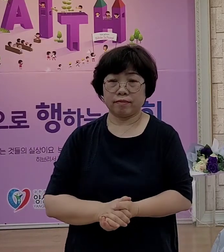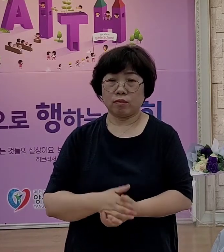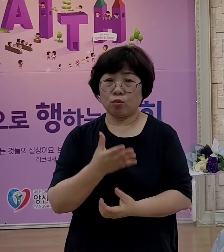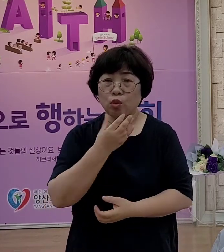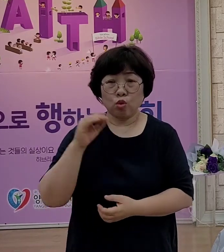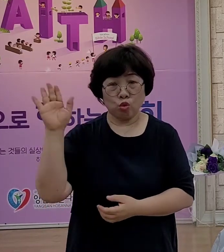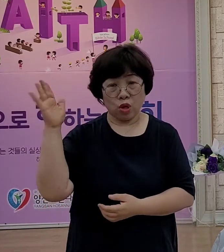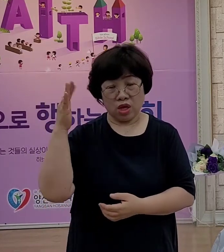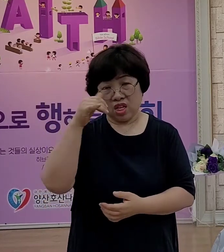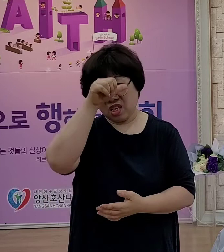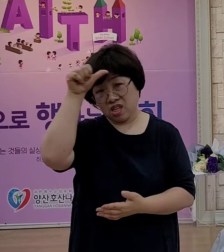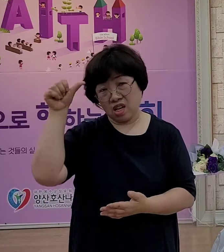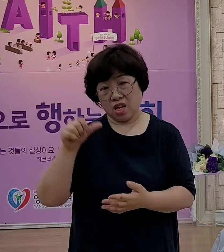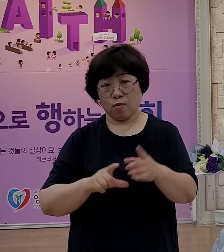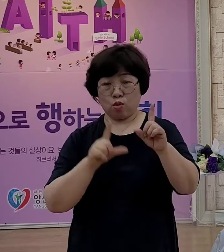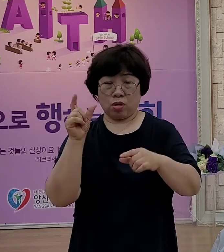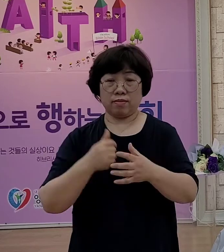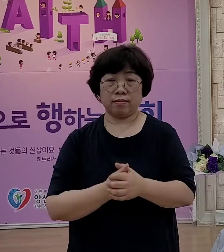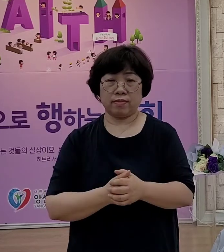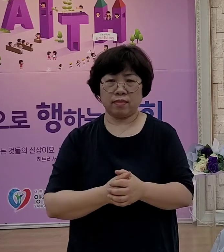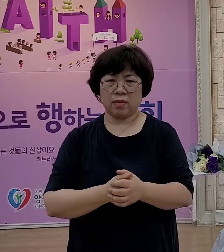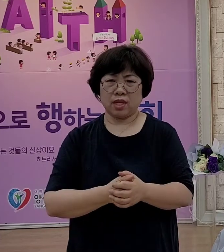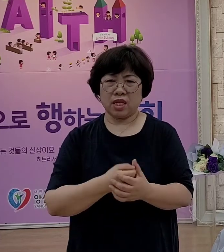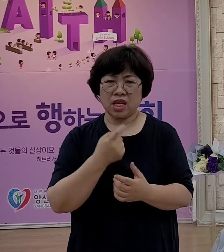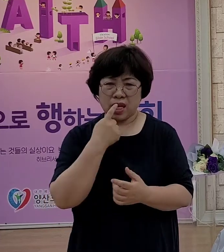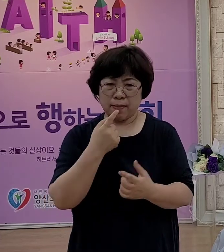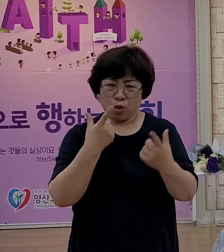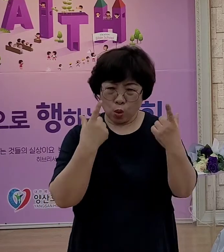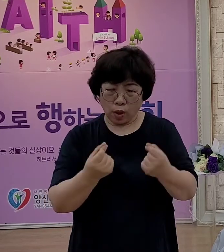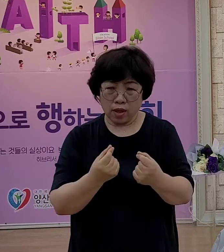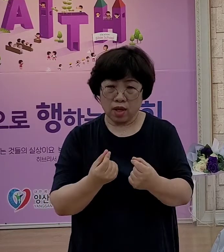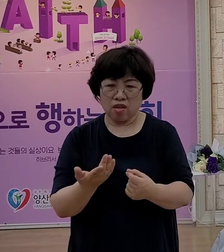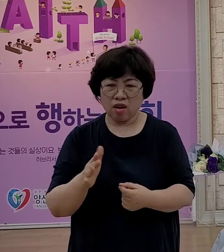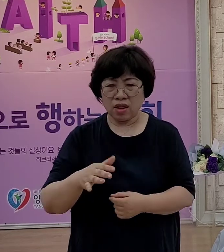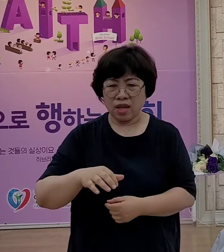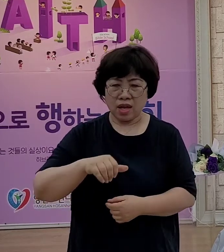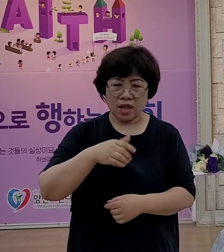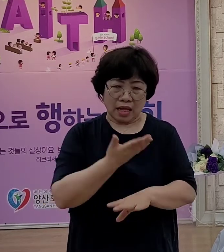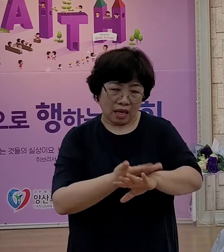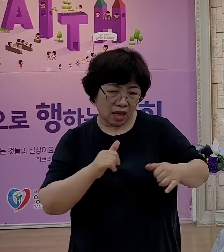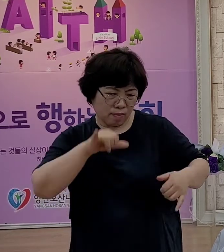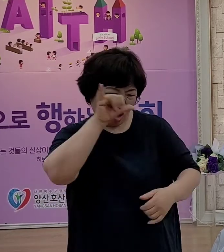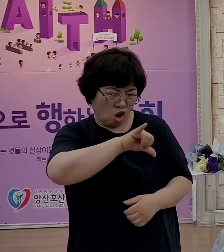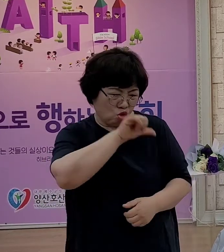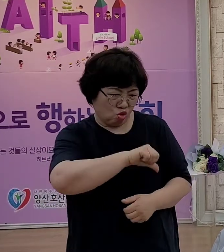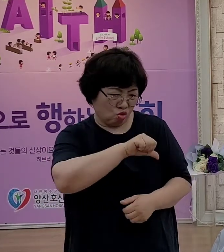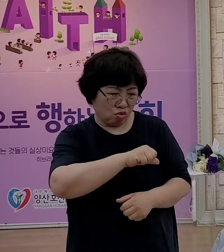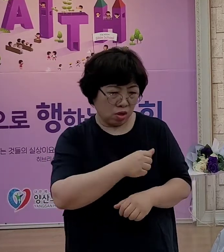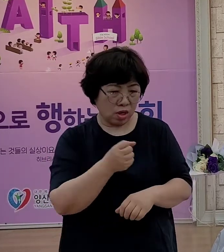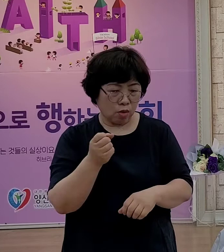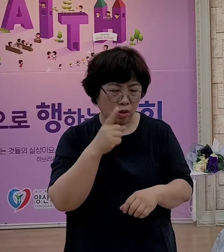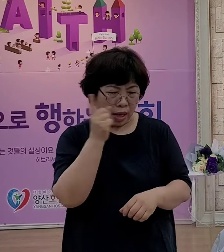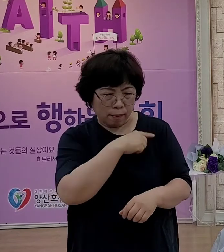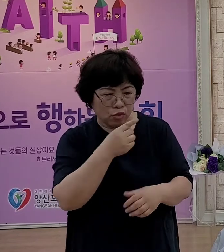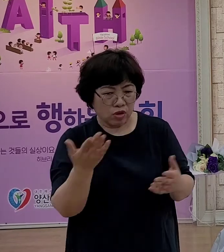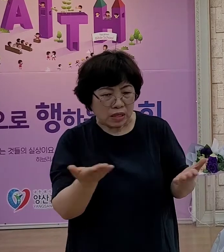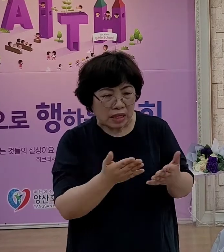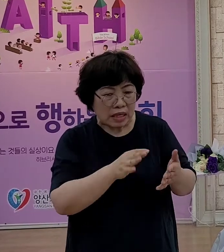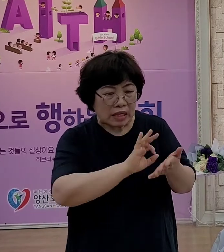복된 인생이에요. 같은 입 가지고 남 저주하고 정말 안 좋은 데